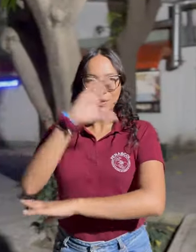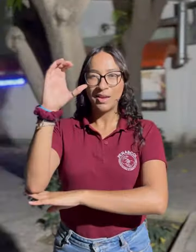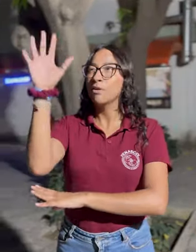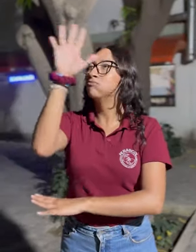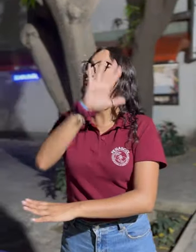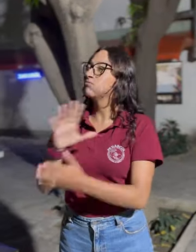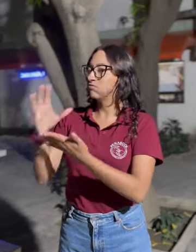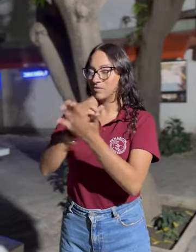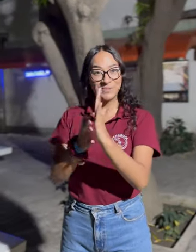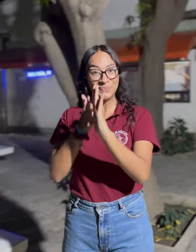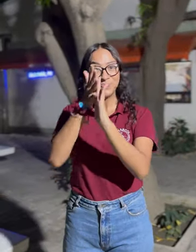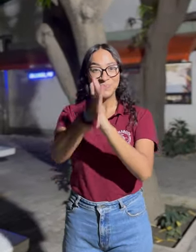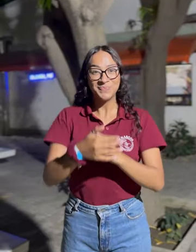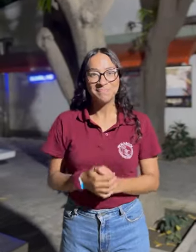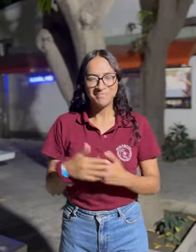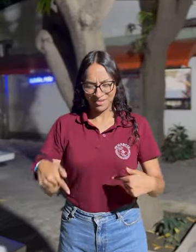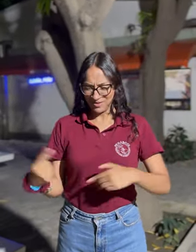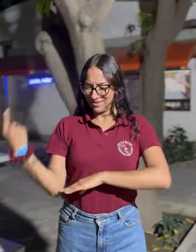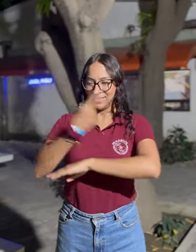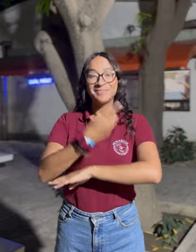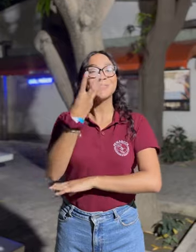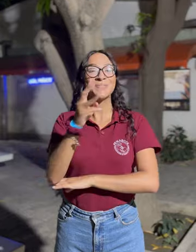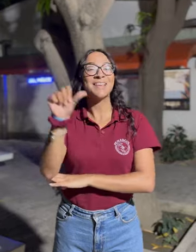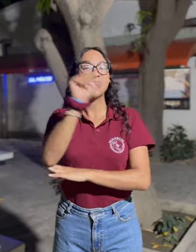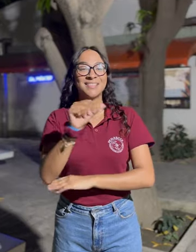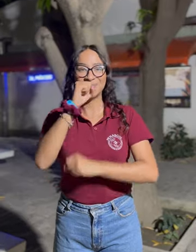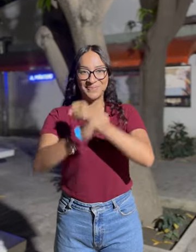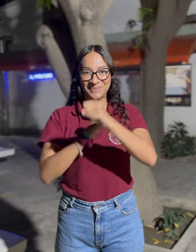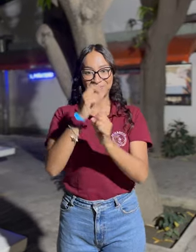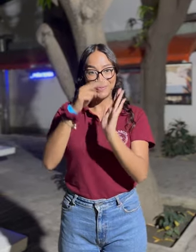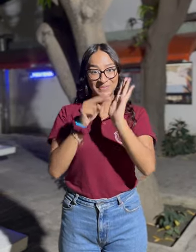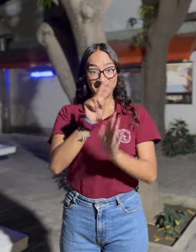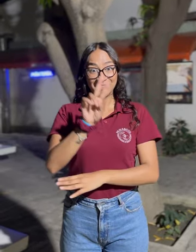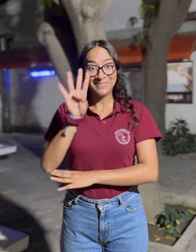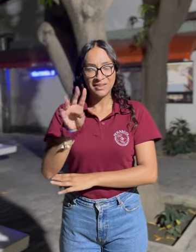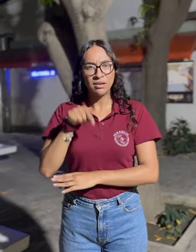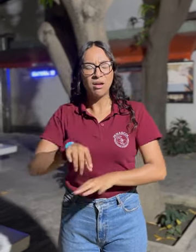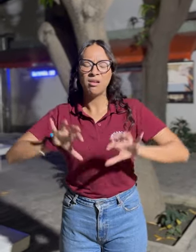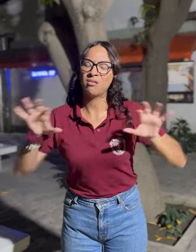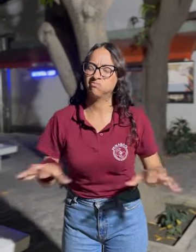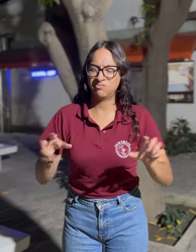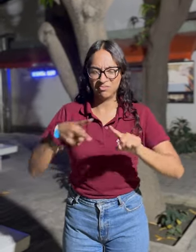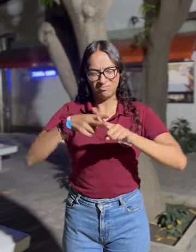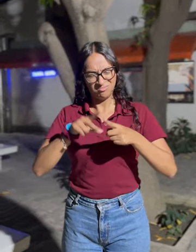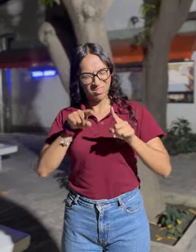Te contamos la información de Colombia. Hoy, 13 de agosto del año 2024, ¿qué actividad y taller realizamos?